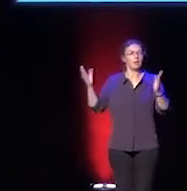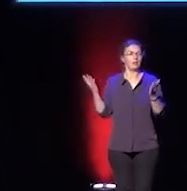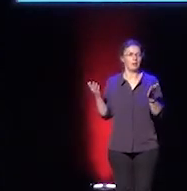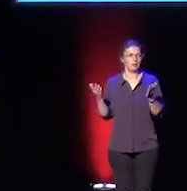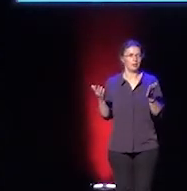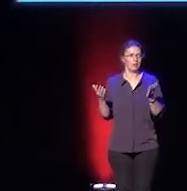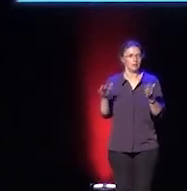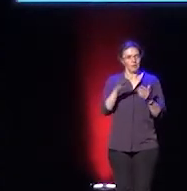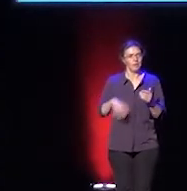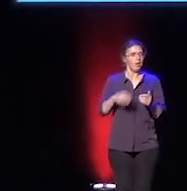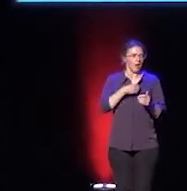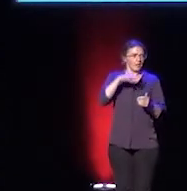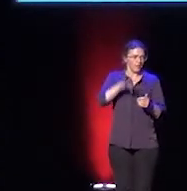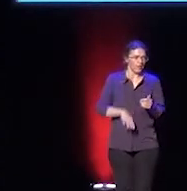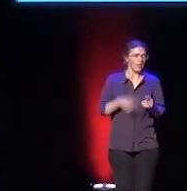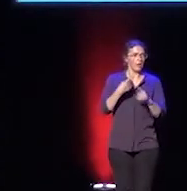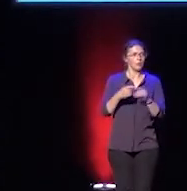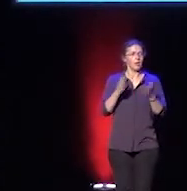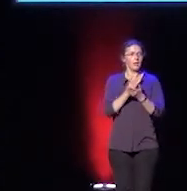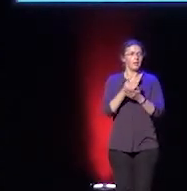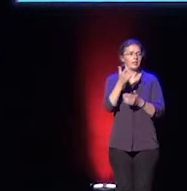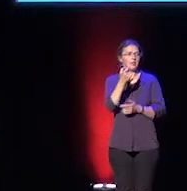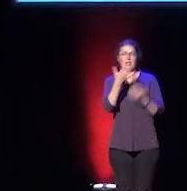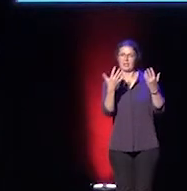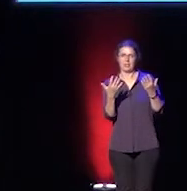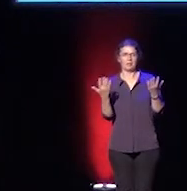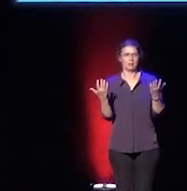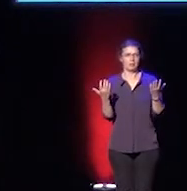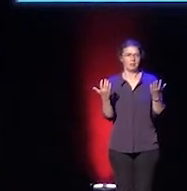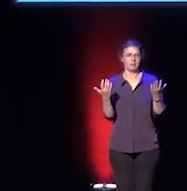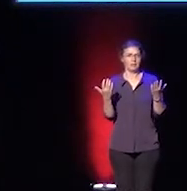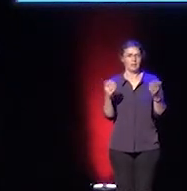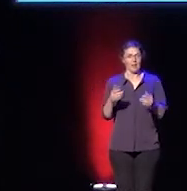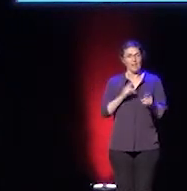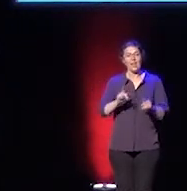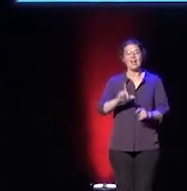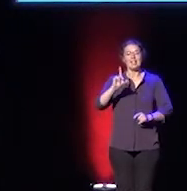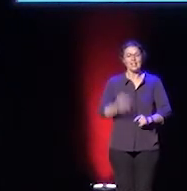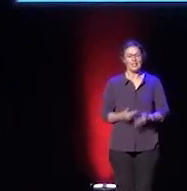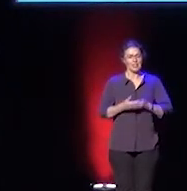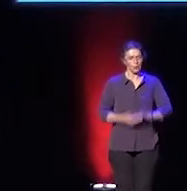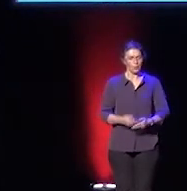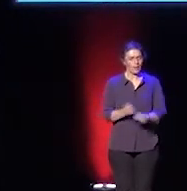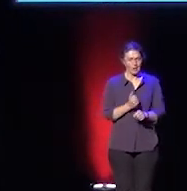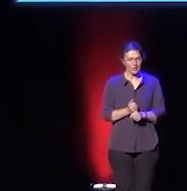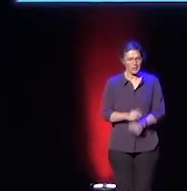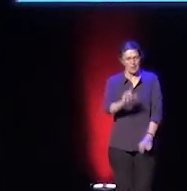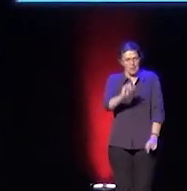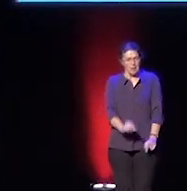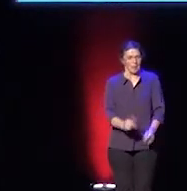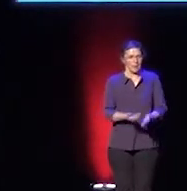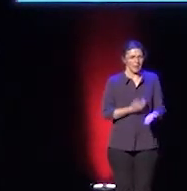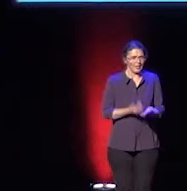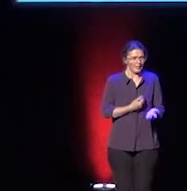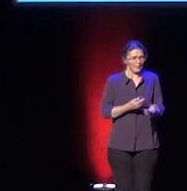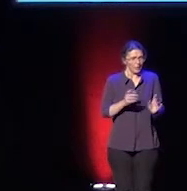Komplex Hartz IV und Agenda 2010. In dem Niedriglohnsektor, in dem man nicht einmal so viel verdient, dass